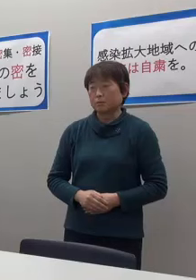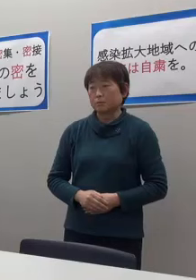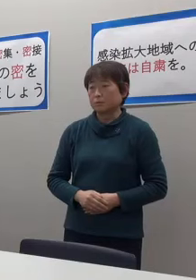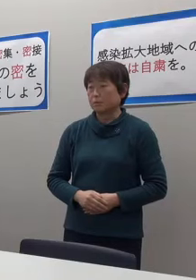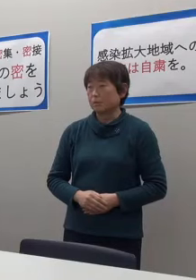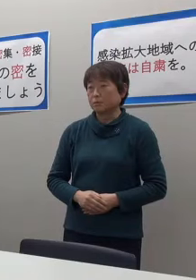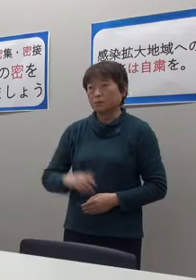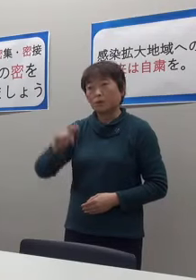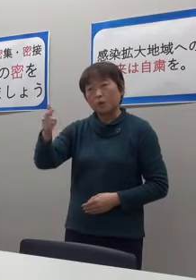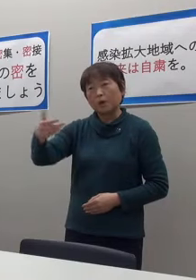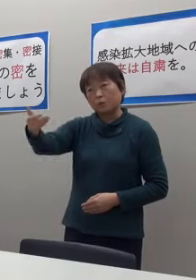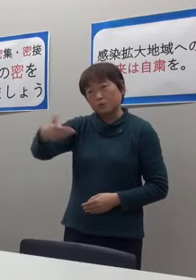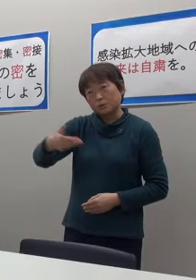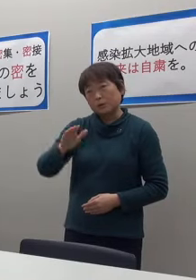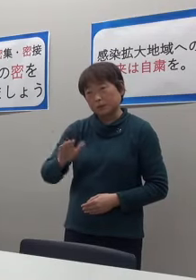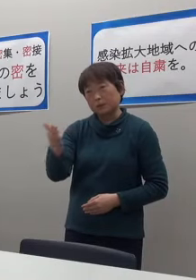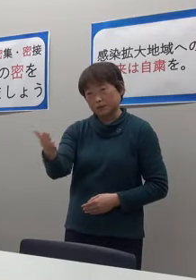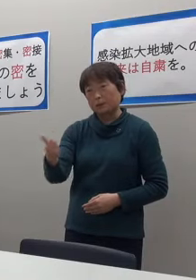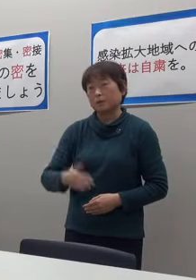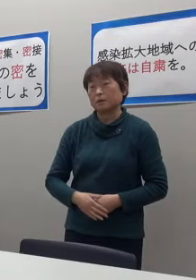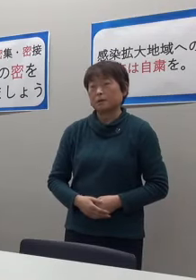はい、その他、福島県